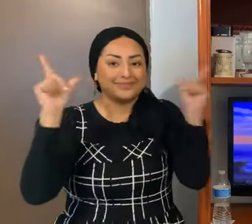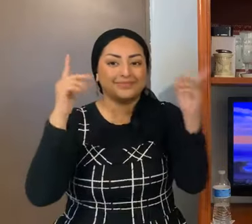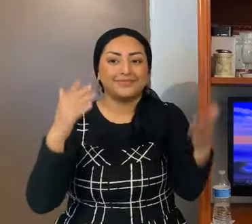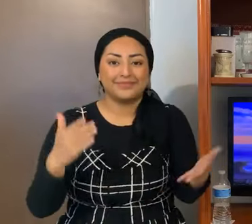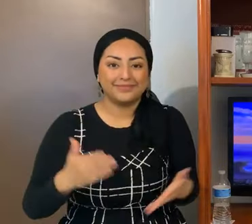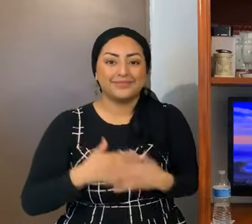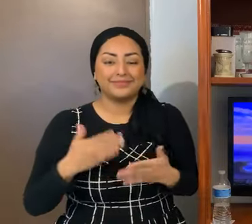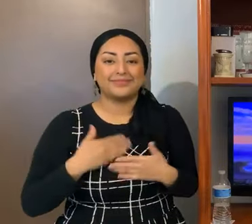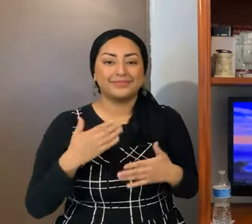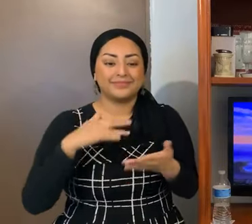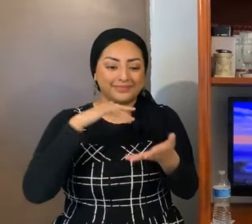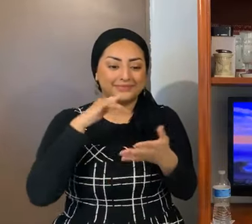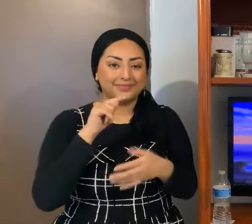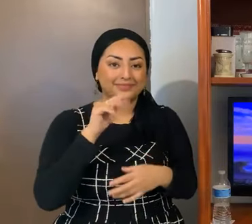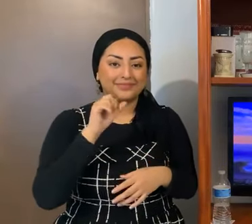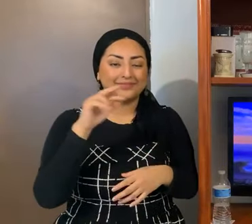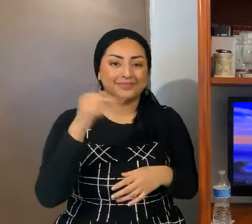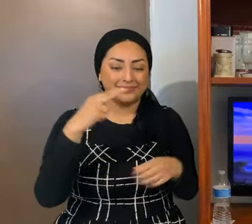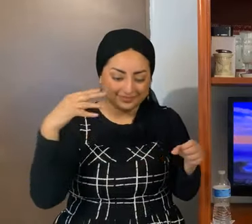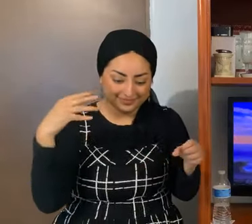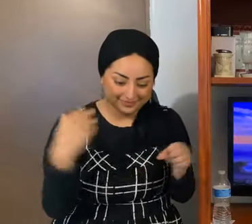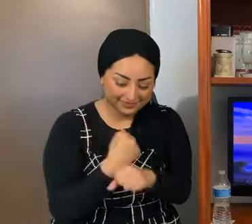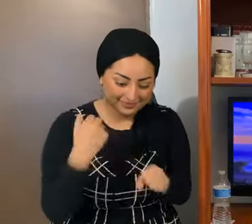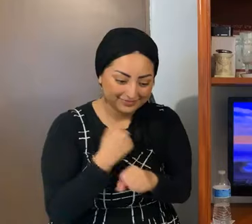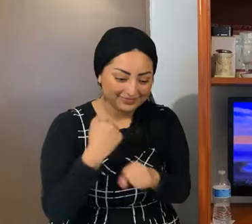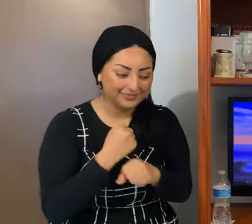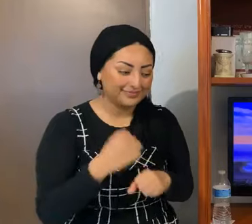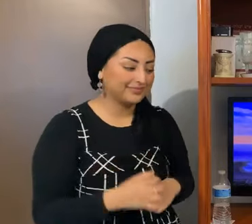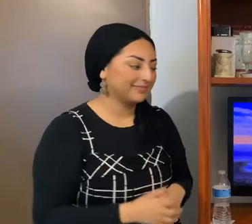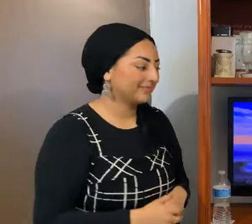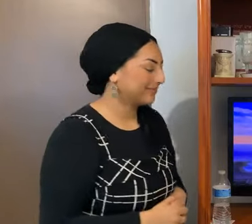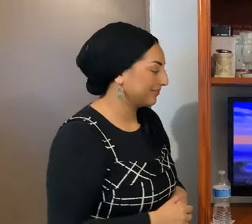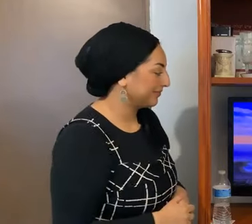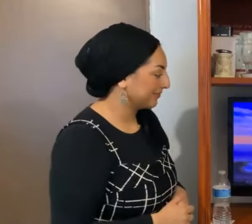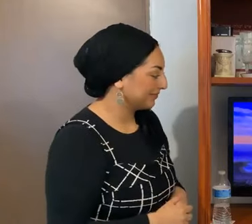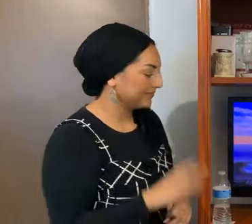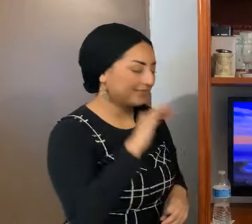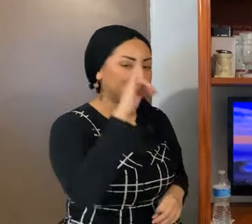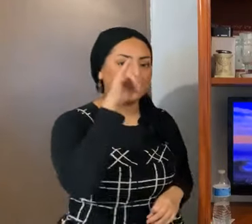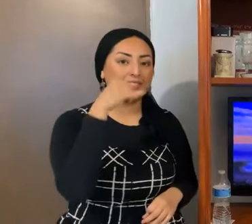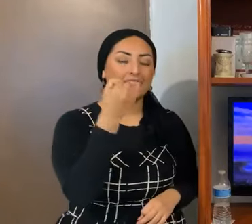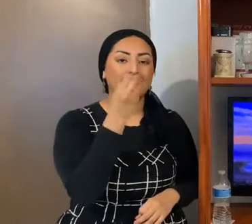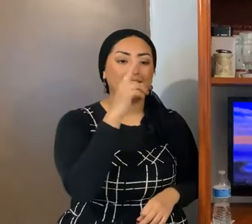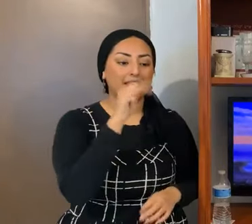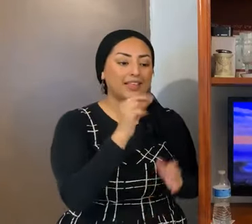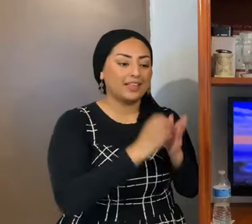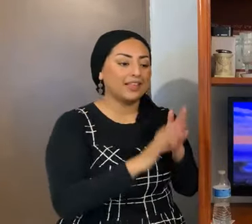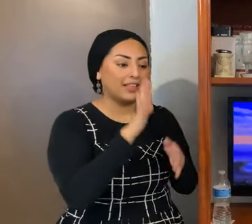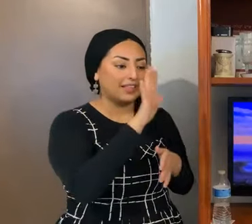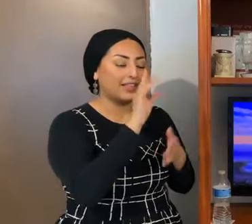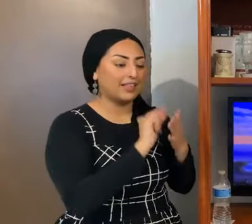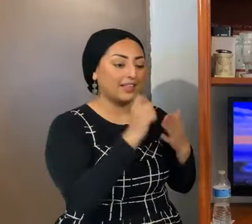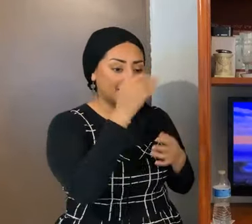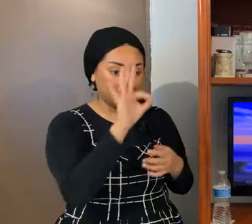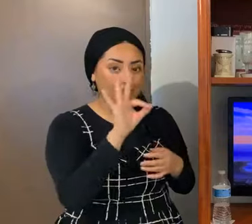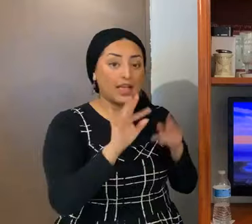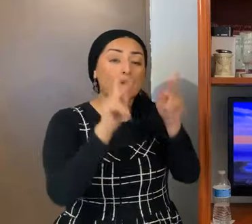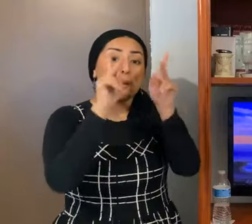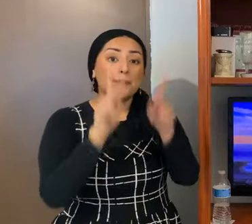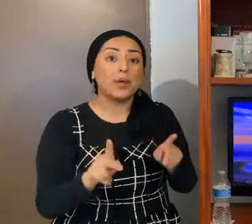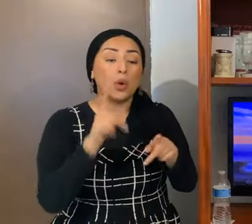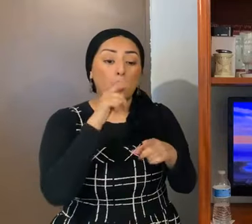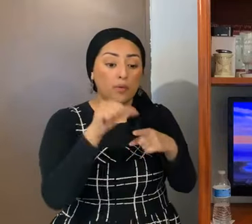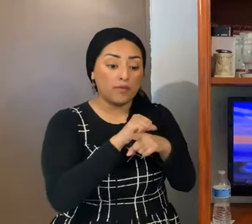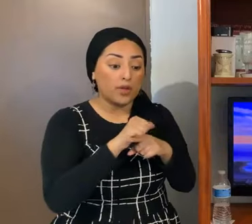gózate. Vamos a estudiar Torah, aprovechar hasta el último minuto. Juan 5, verso 29. Y los que hicieron lo